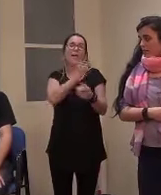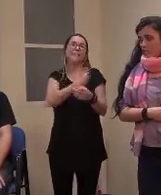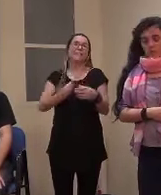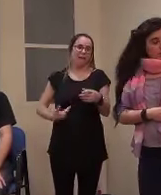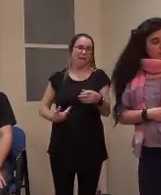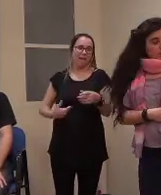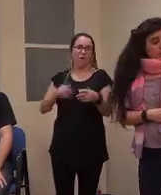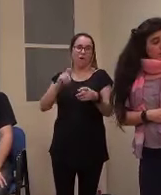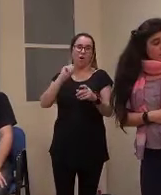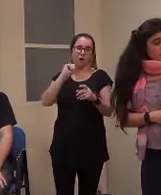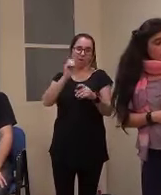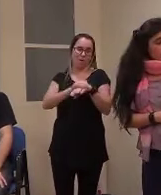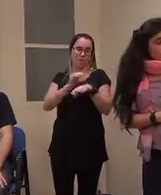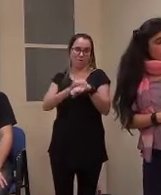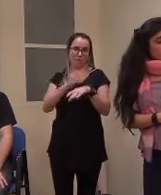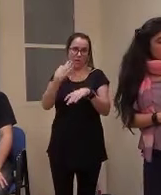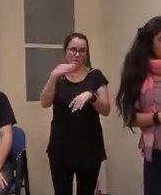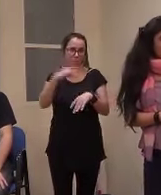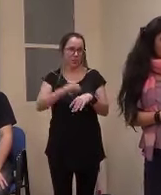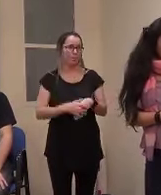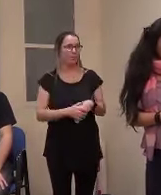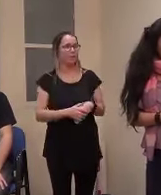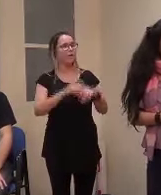también recursos